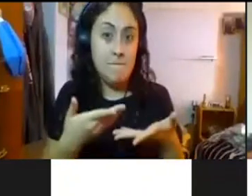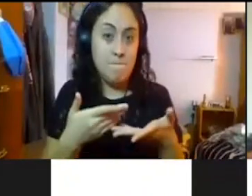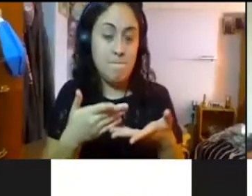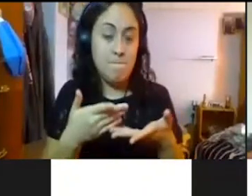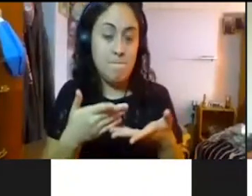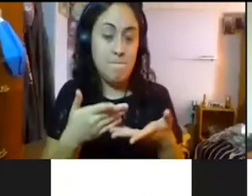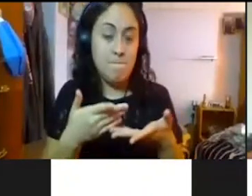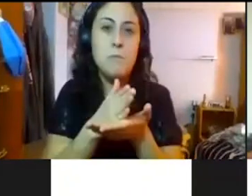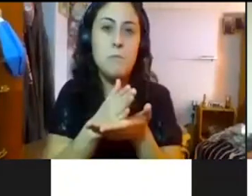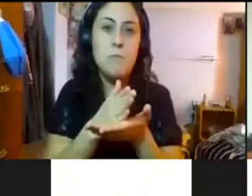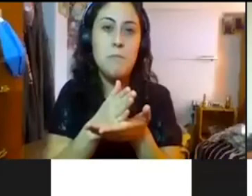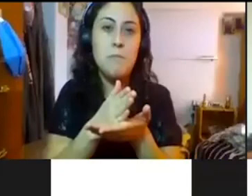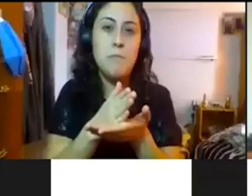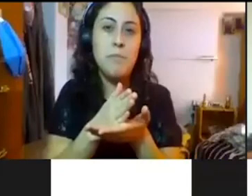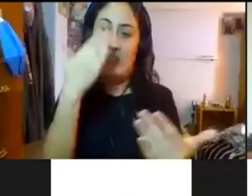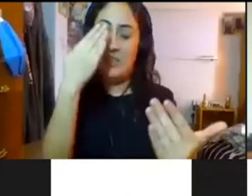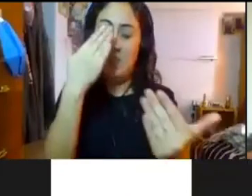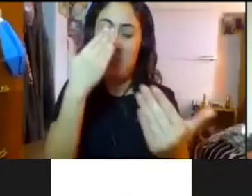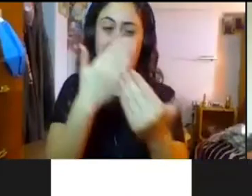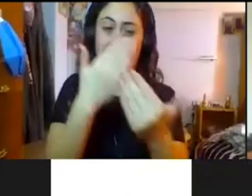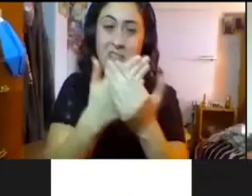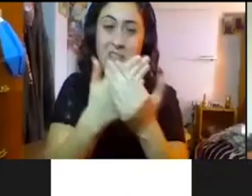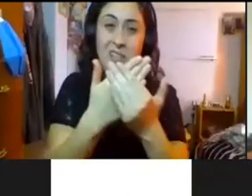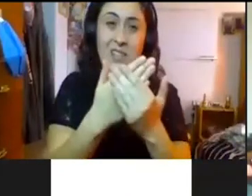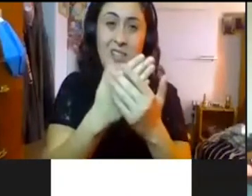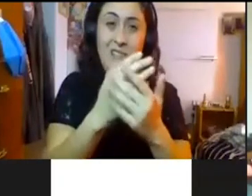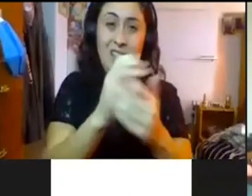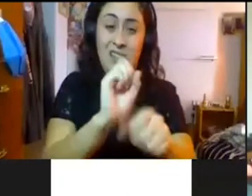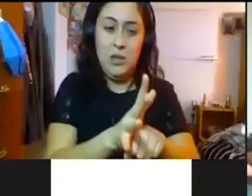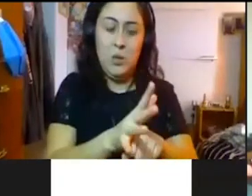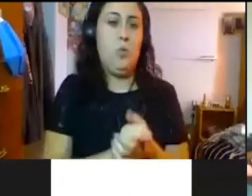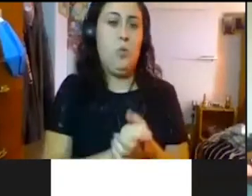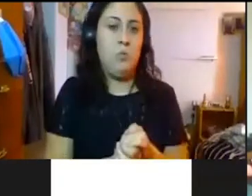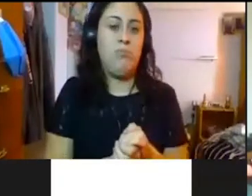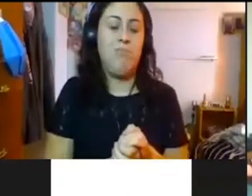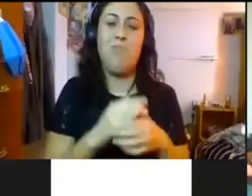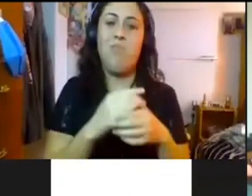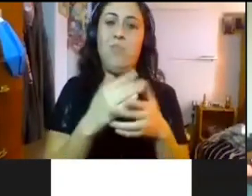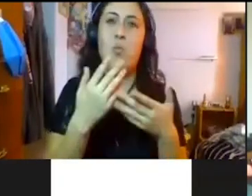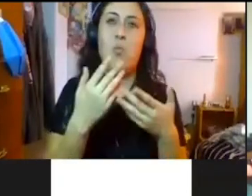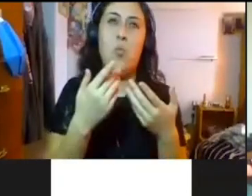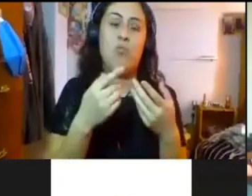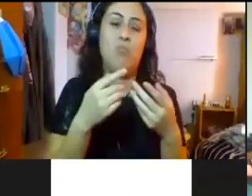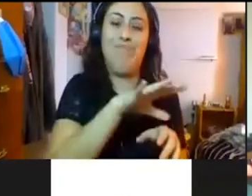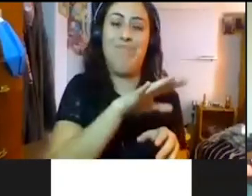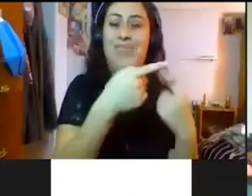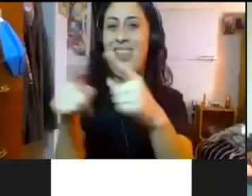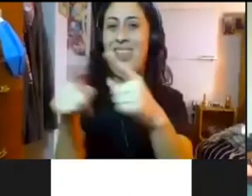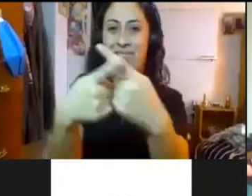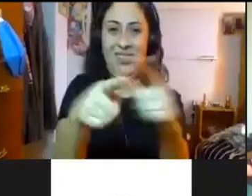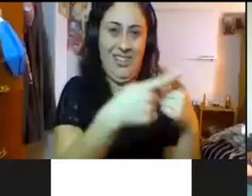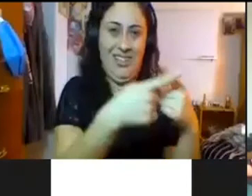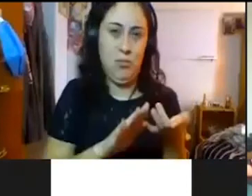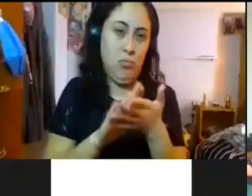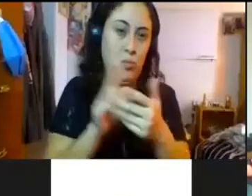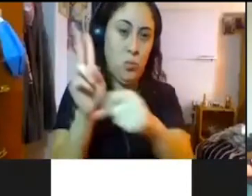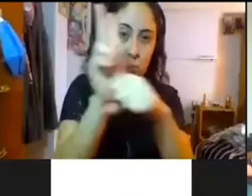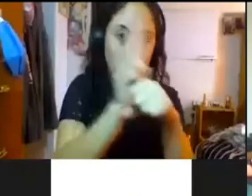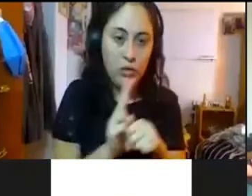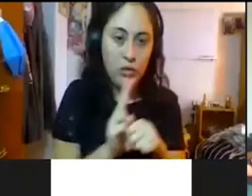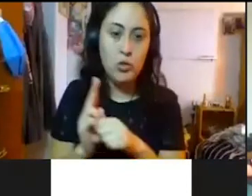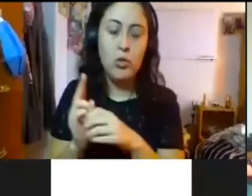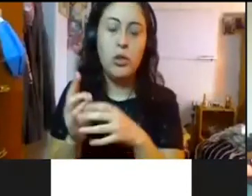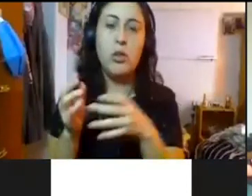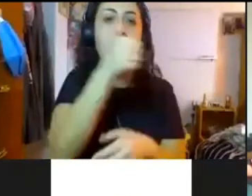están enfrentando la crisis en todos los planos, ¿ah? Los profesores, las profesoras, los equipos